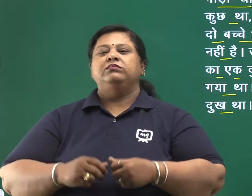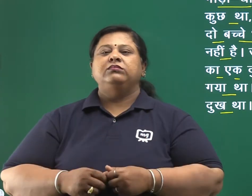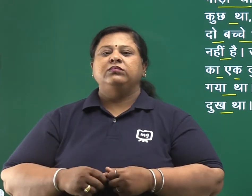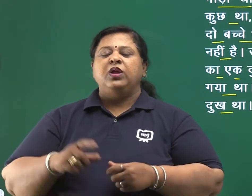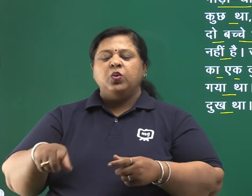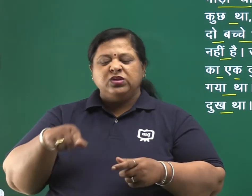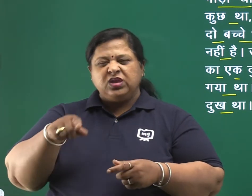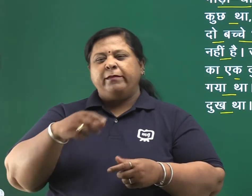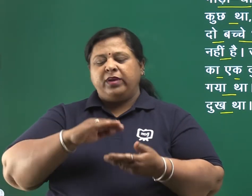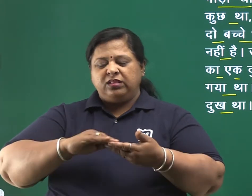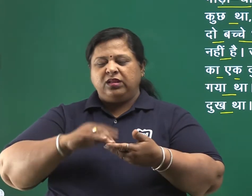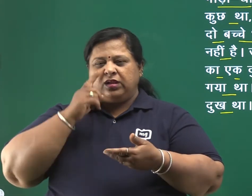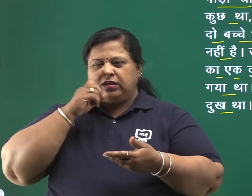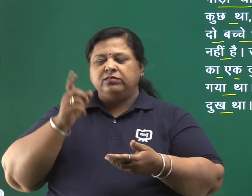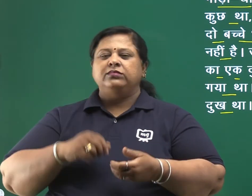उसकी पत्नी